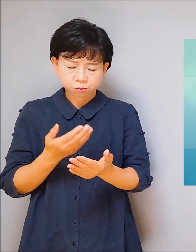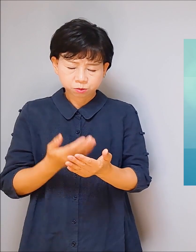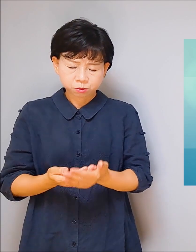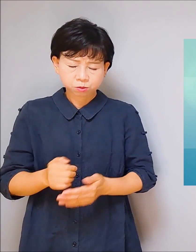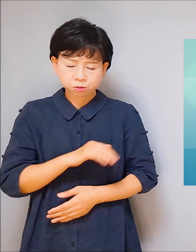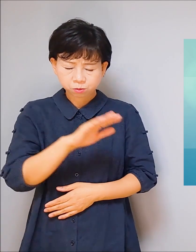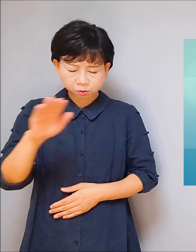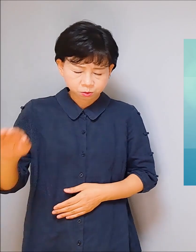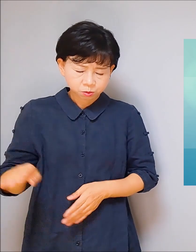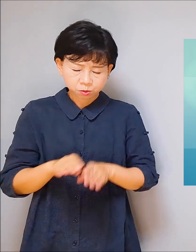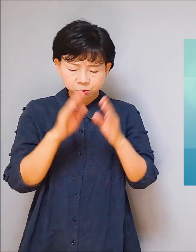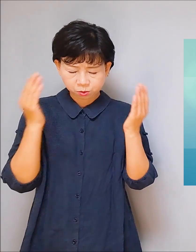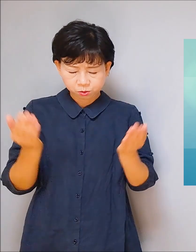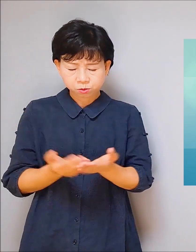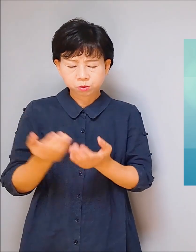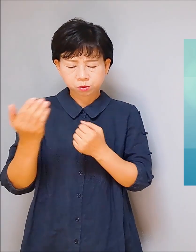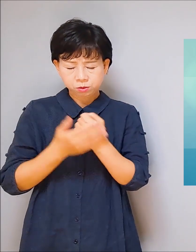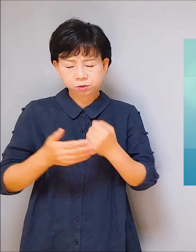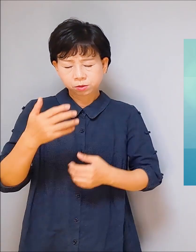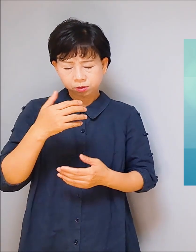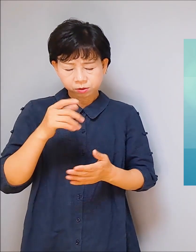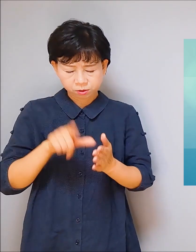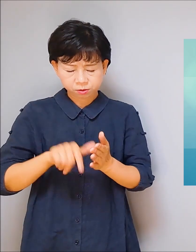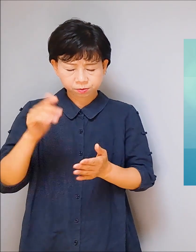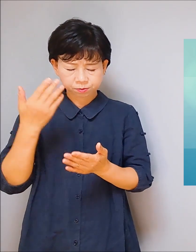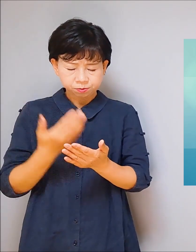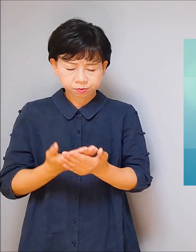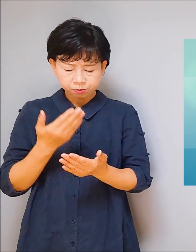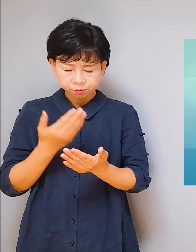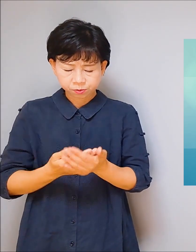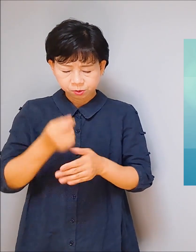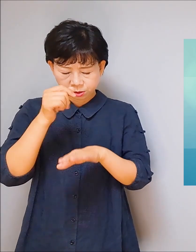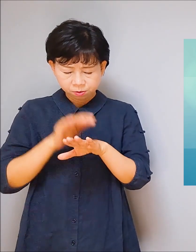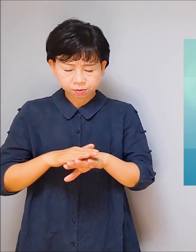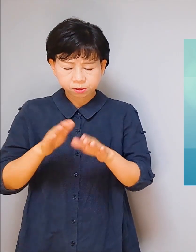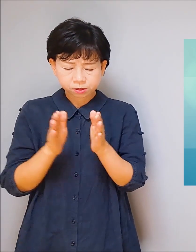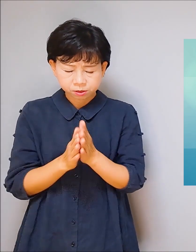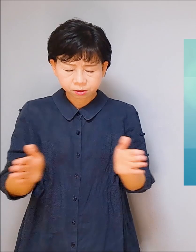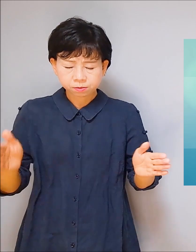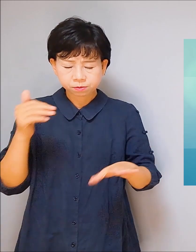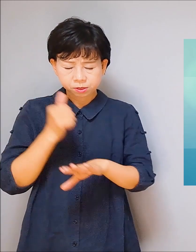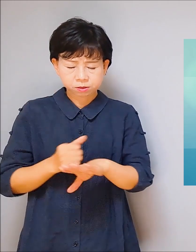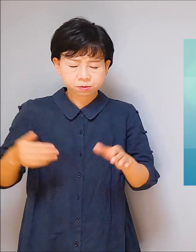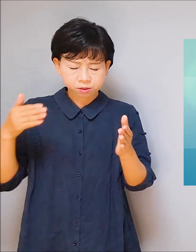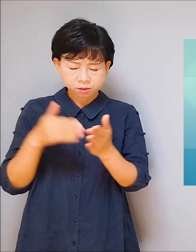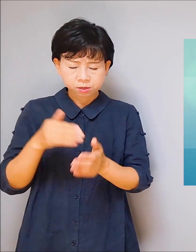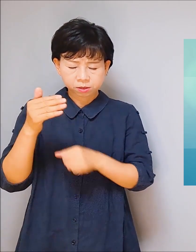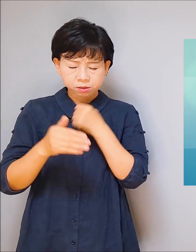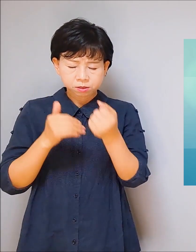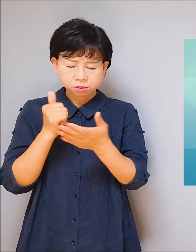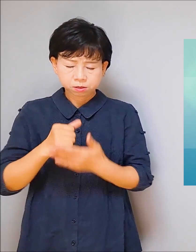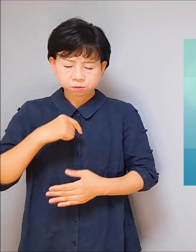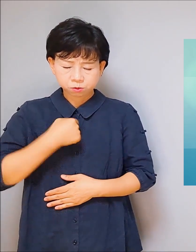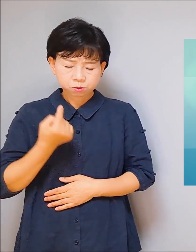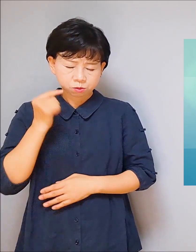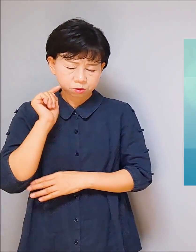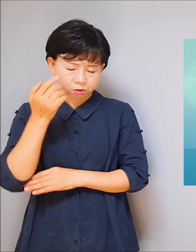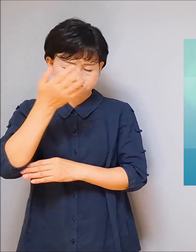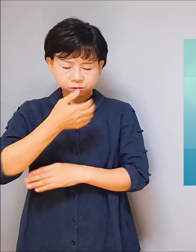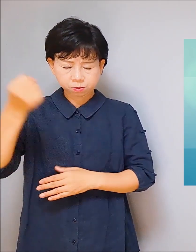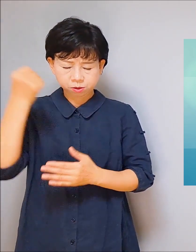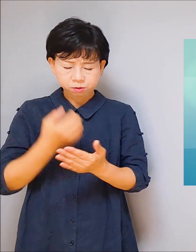우리 모두가 은혜 받게 하옵소서. 예배 마치는 시간까지 오직 하나님만 홀로